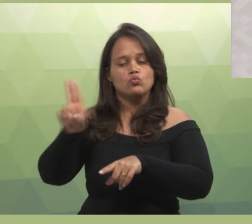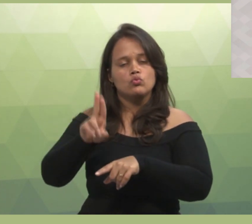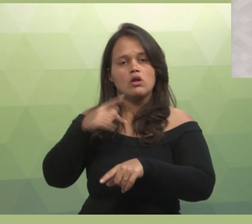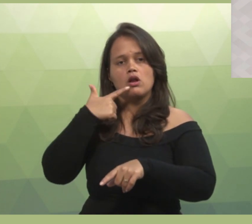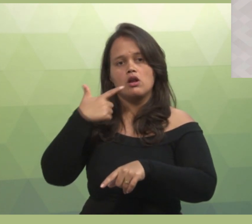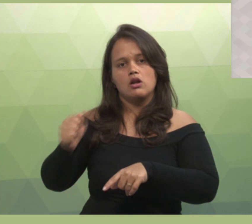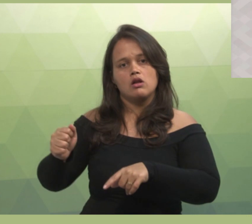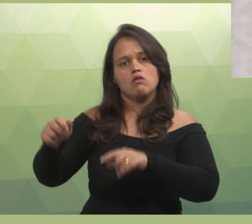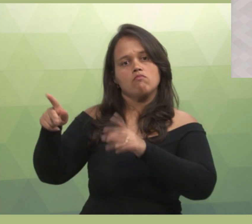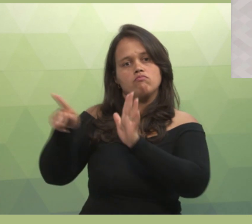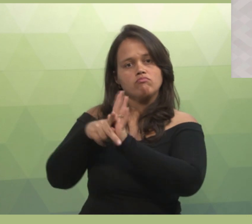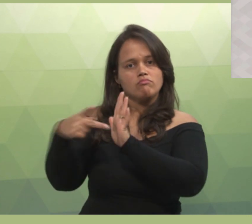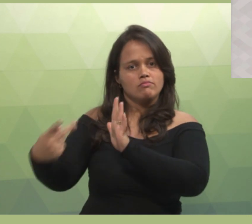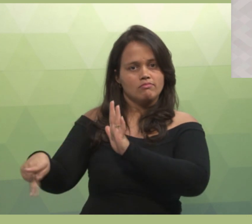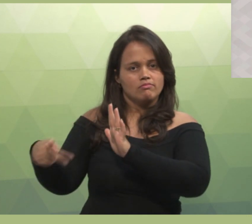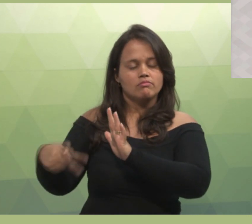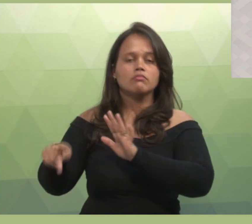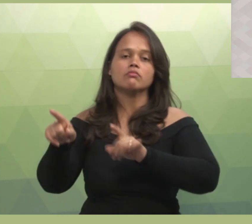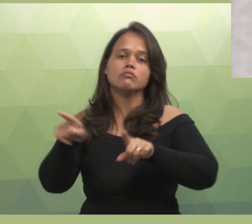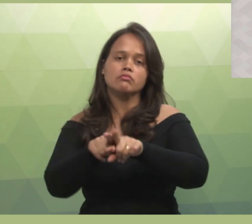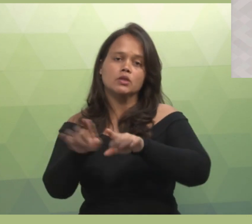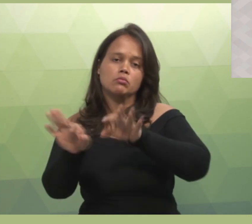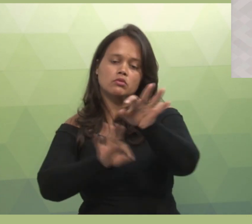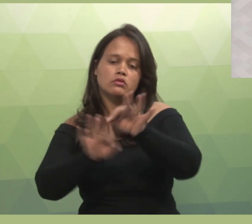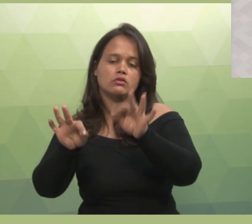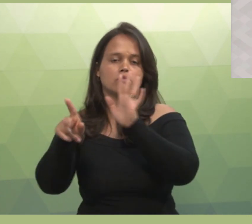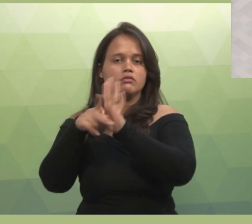processos próprios de aprendizagem.